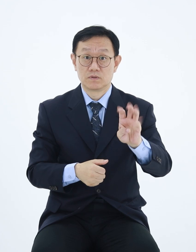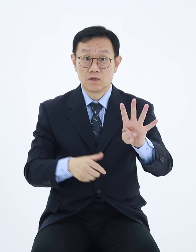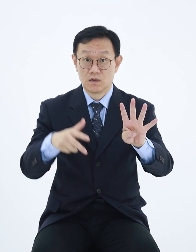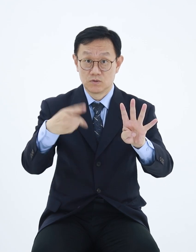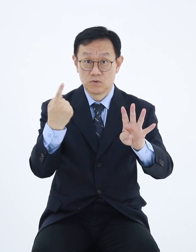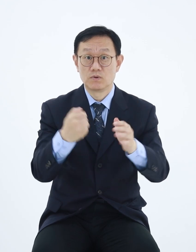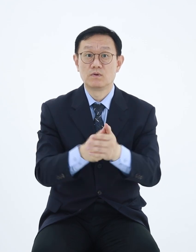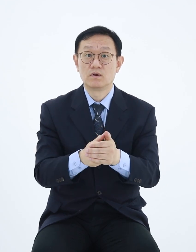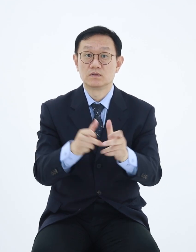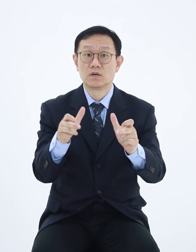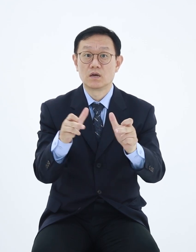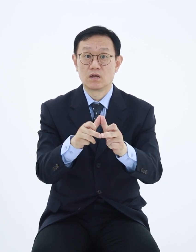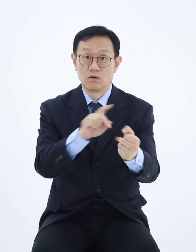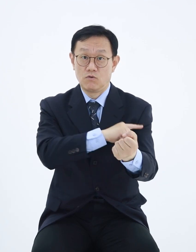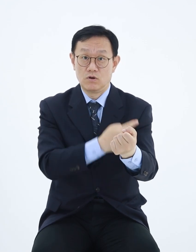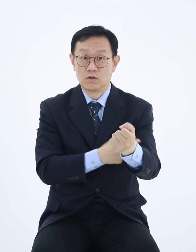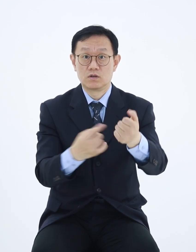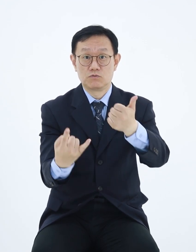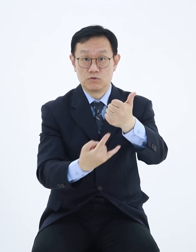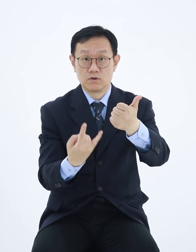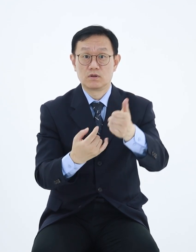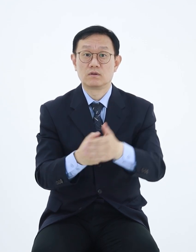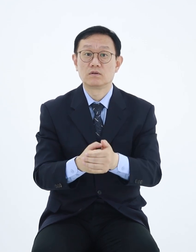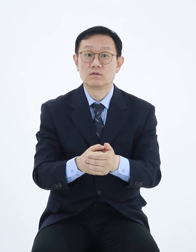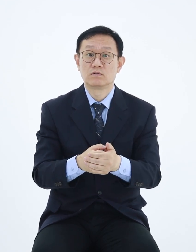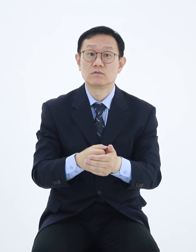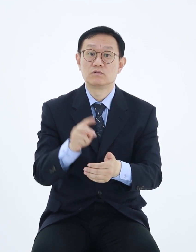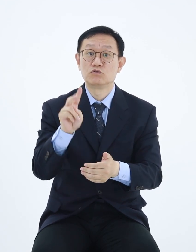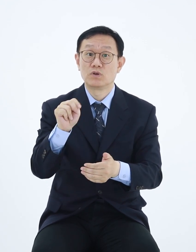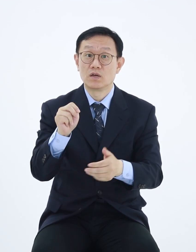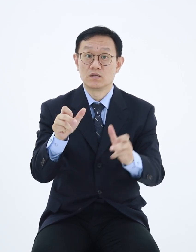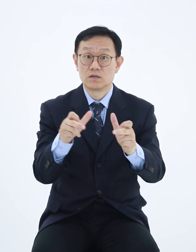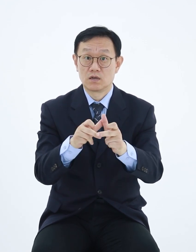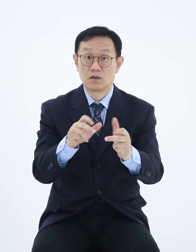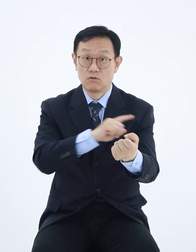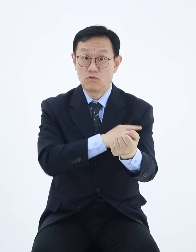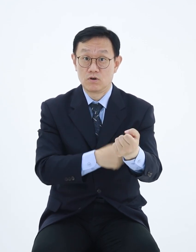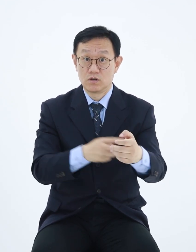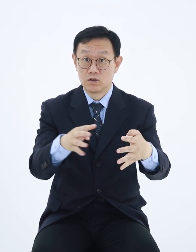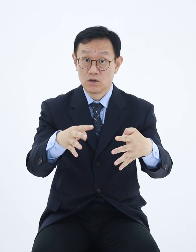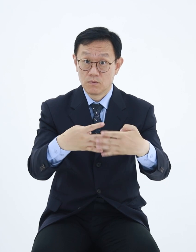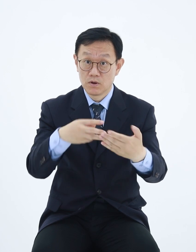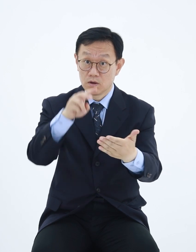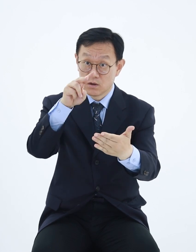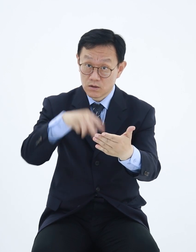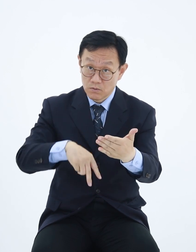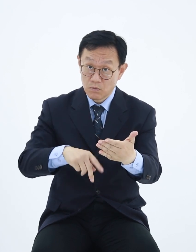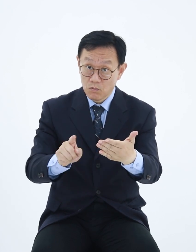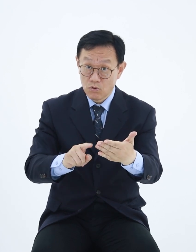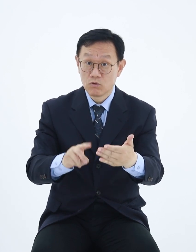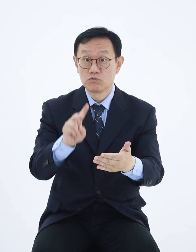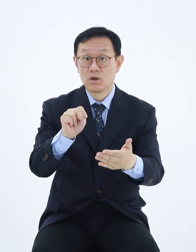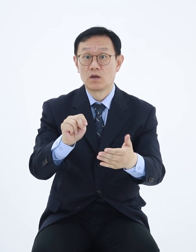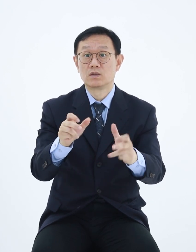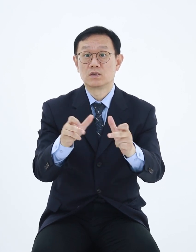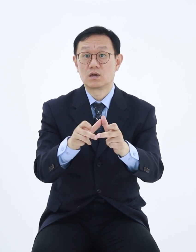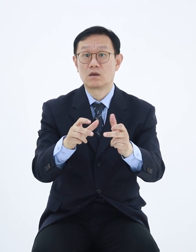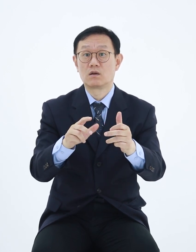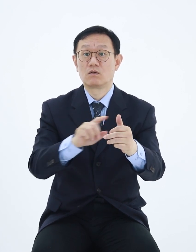제34조 장애인 권리위원회. 유엔 장애인 권리 협약을 읽다 보면 유엔 장애인 권리위원회는 어떤